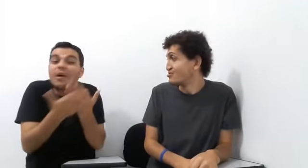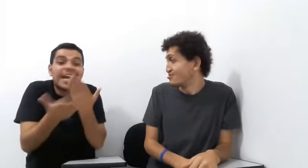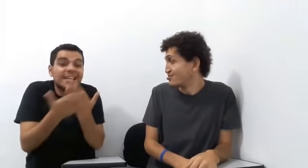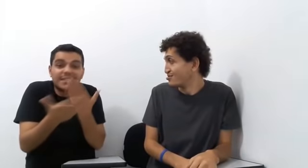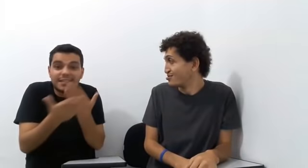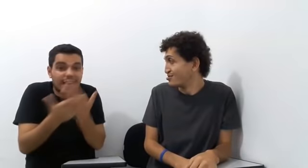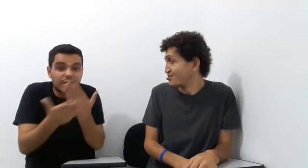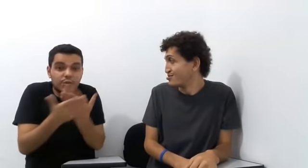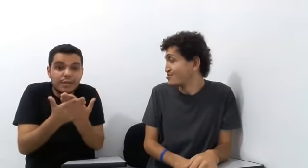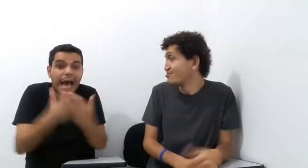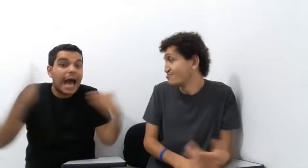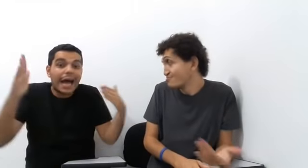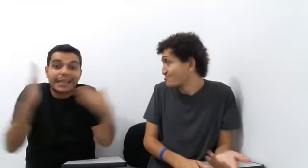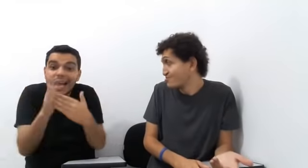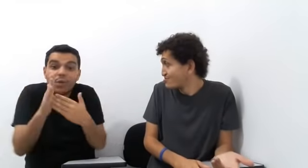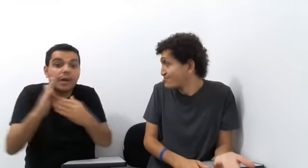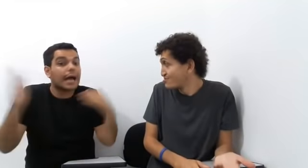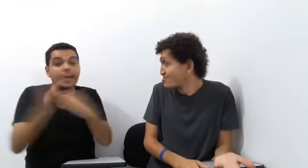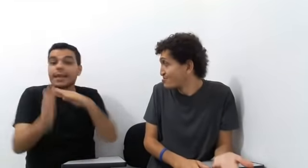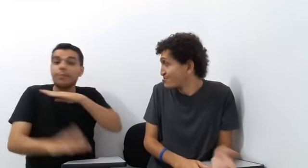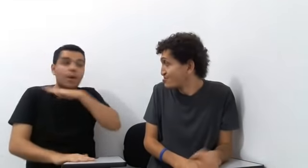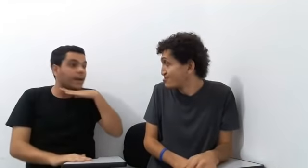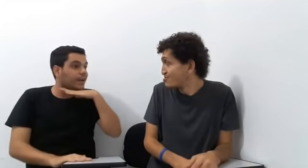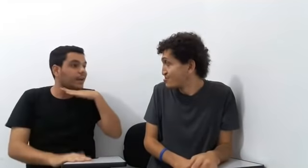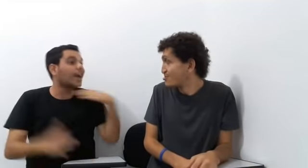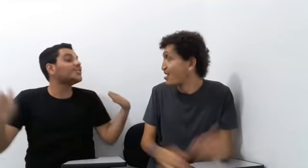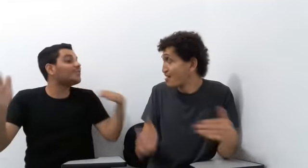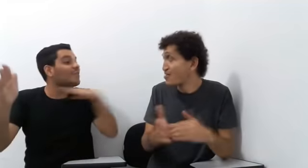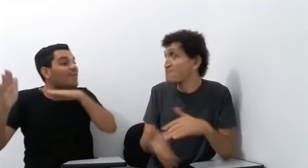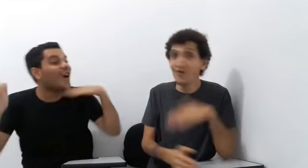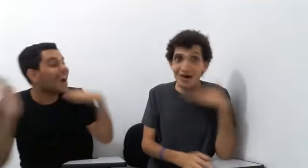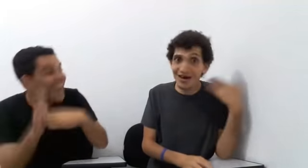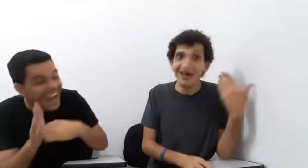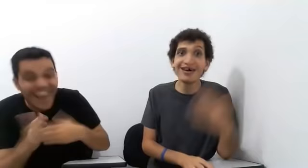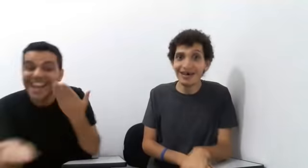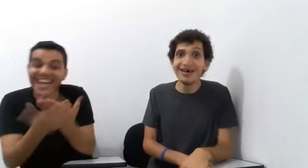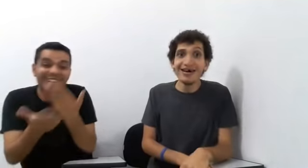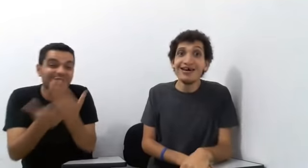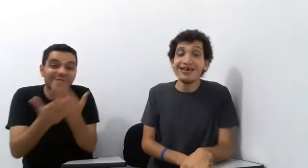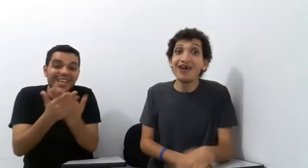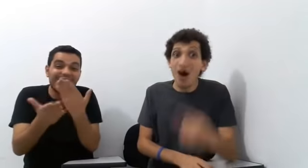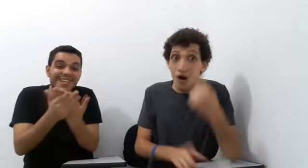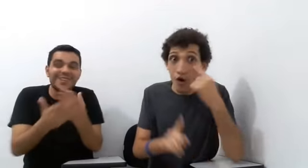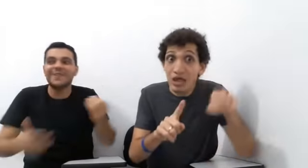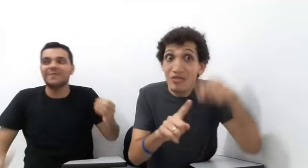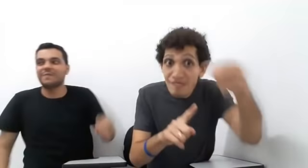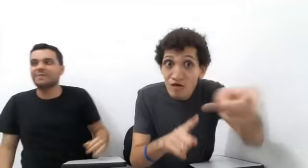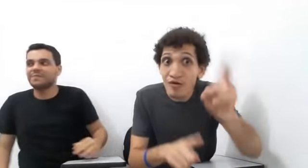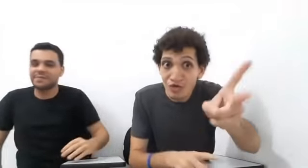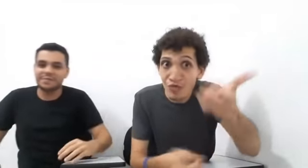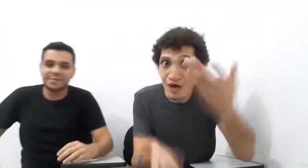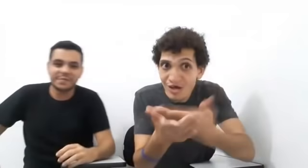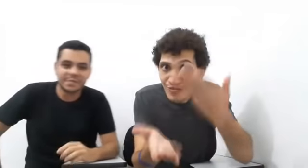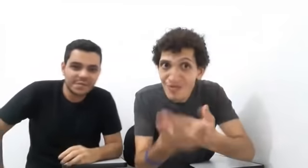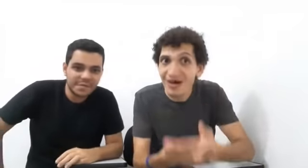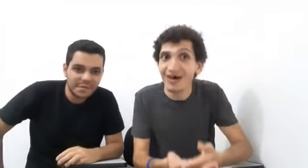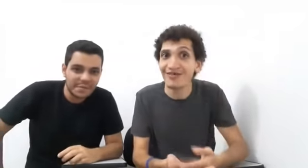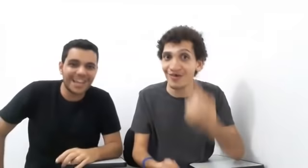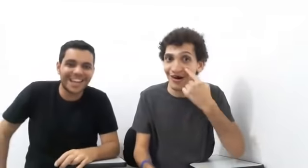é necessário estudar. Até quando? Até morrer. A gente vai morrer estudando. Olha, e depois eu vou lá estudando.